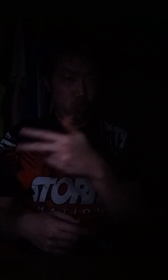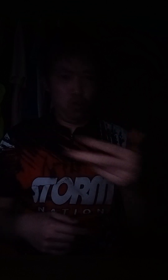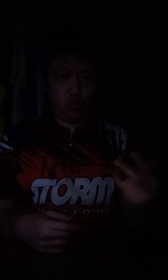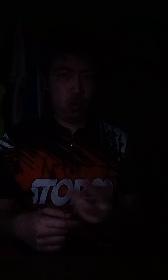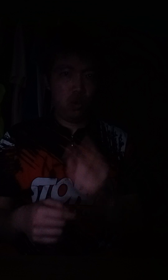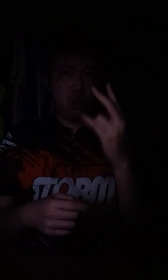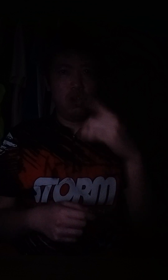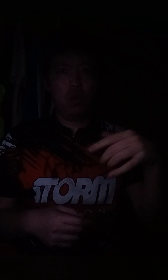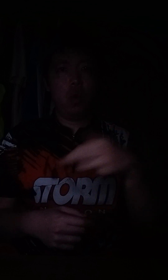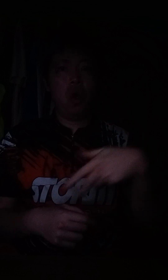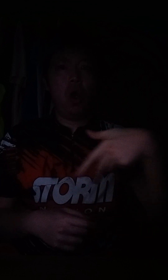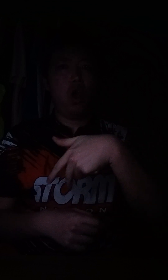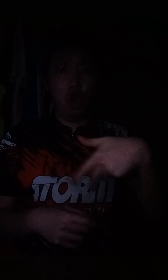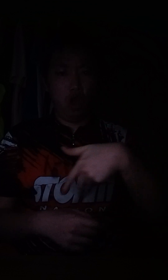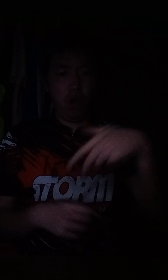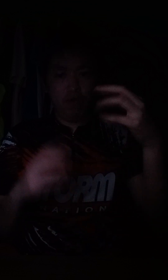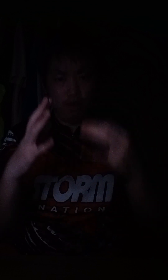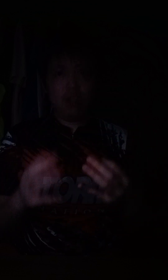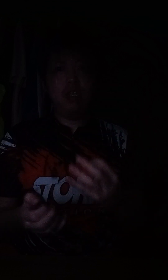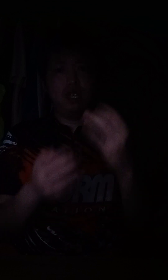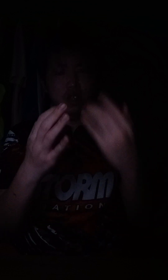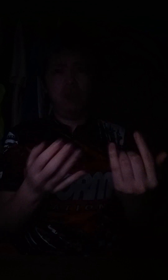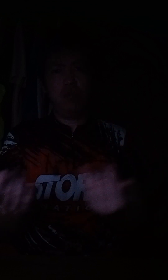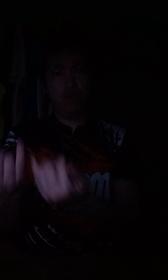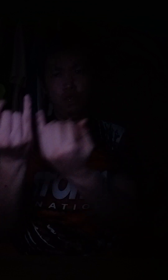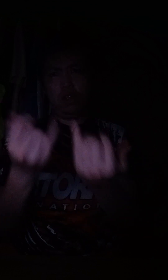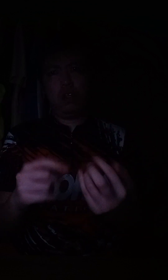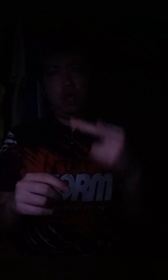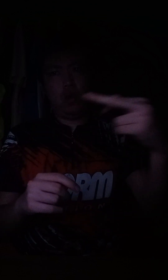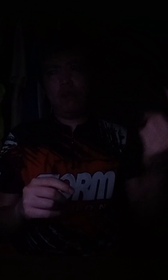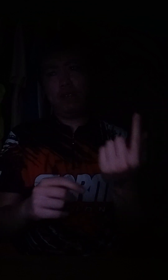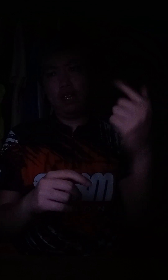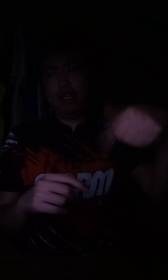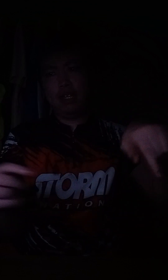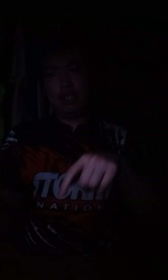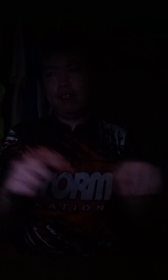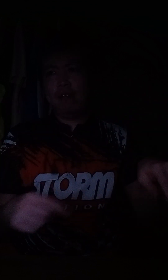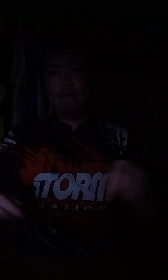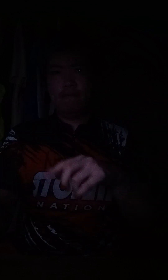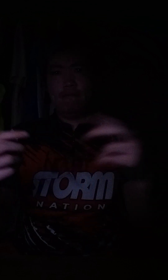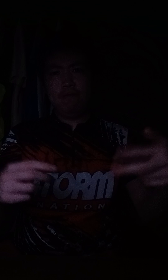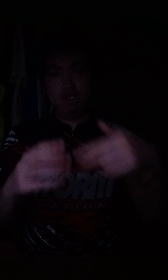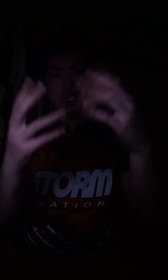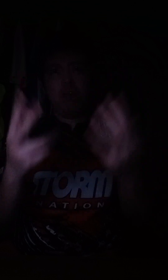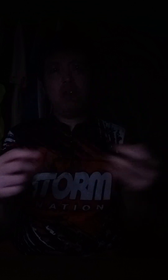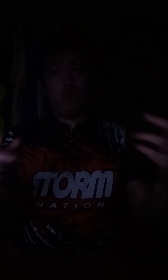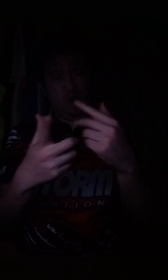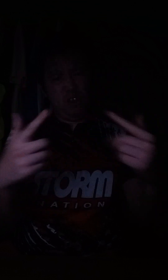직원들을 태운 통근버스가 중앙분리대 연석을 넘어 맞은편에서 오던 18톤 화물차와